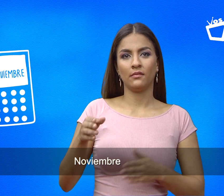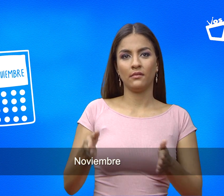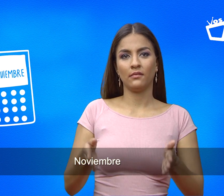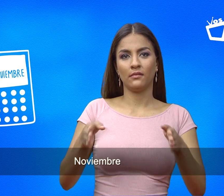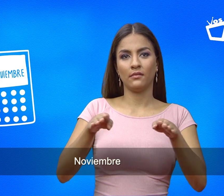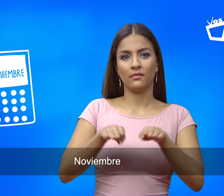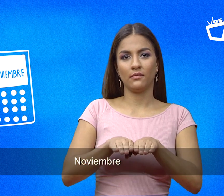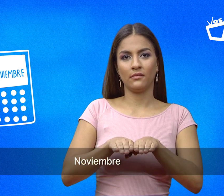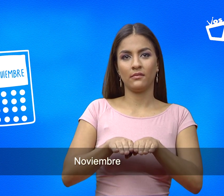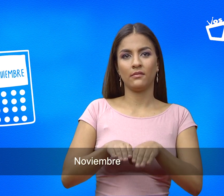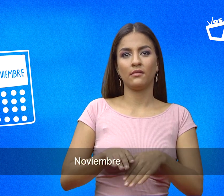noviembre